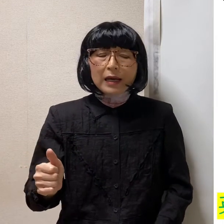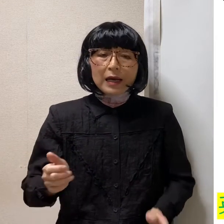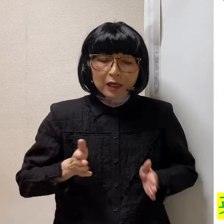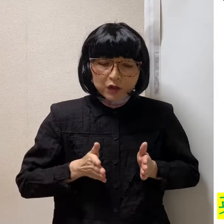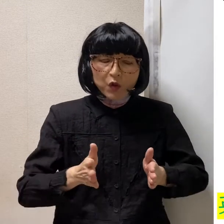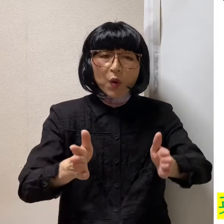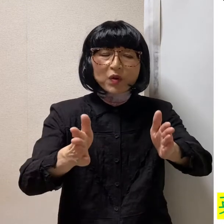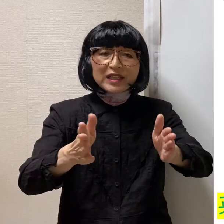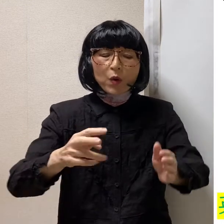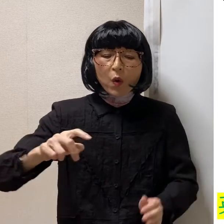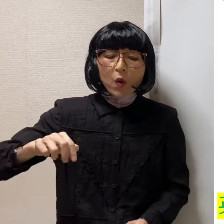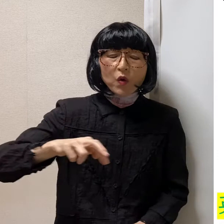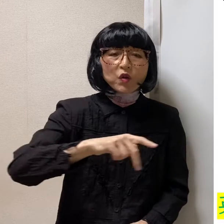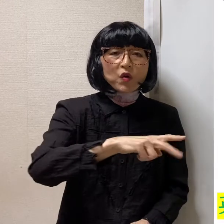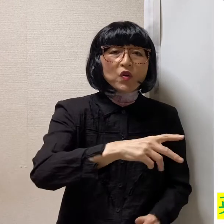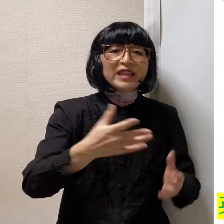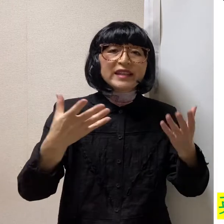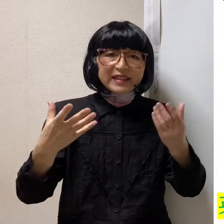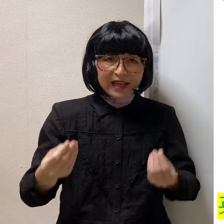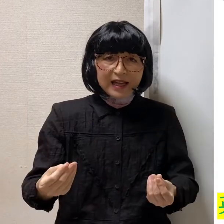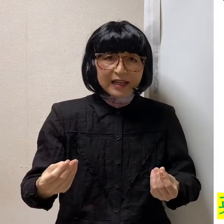彼は通りを横切った。